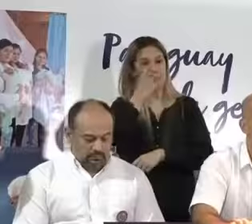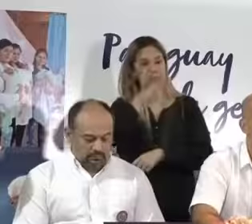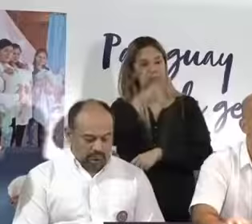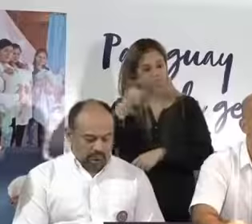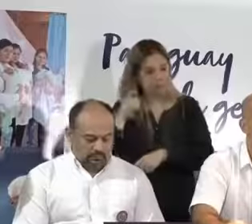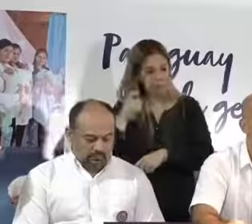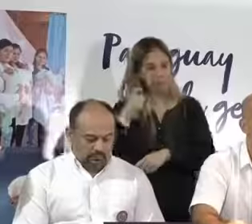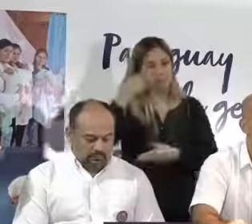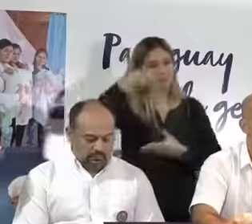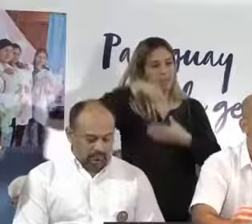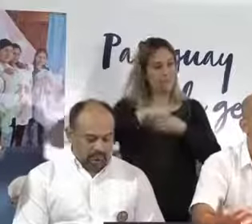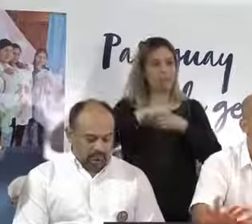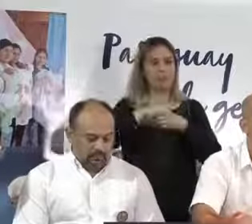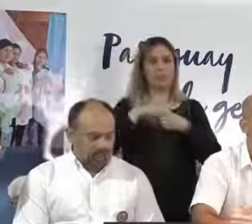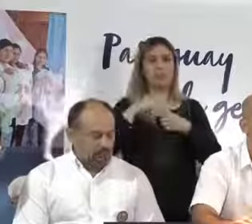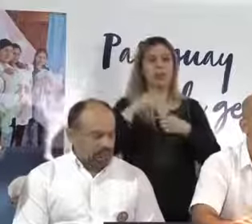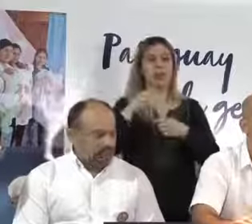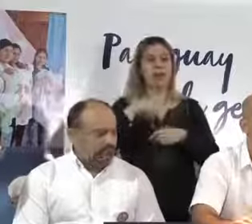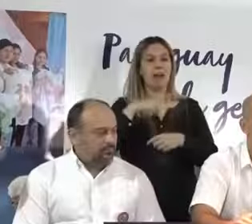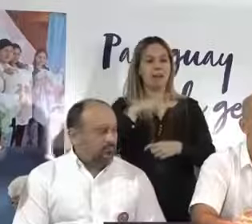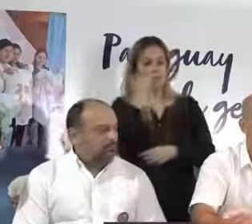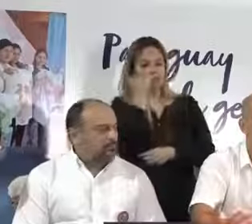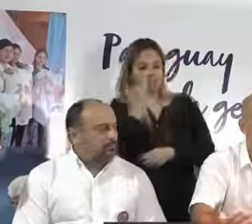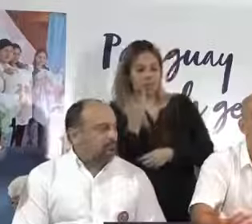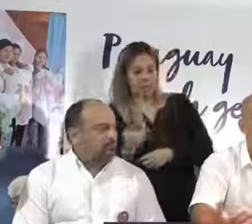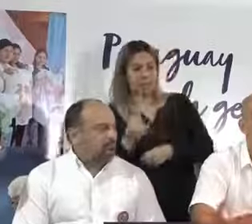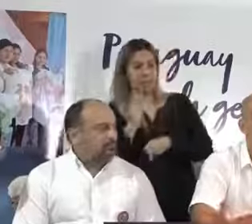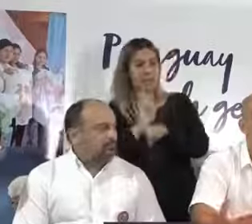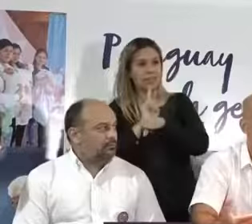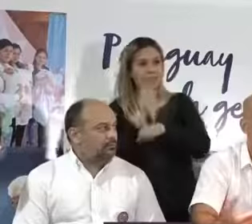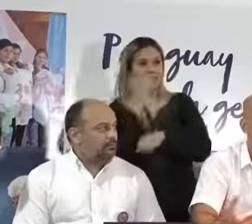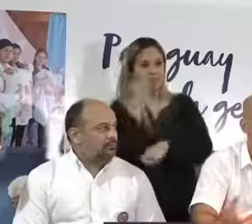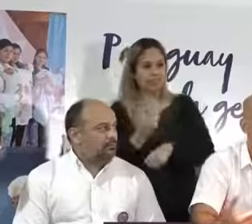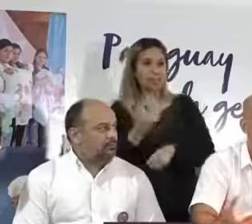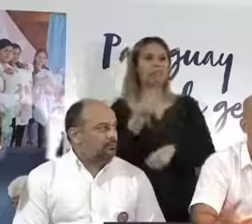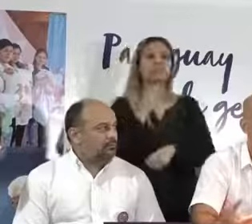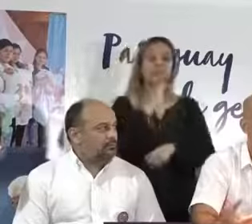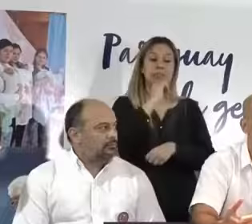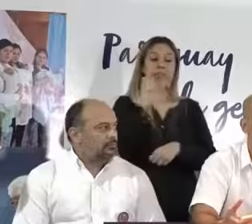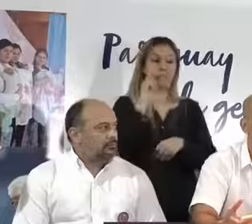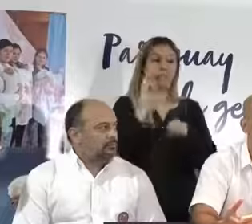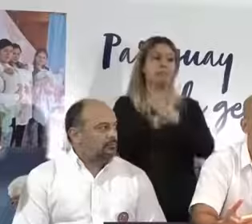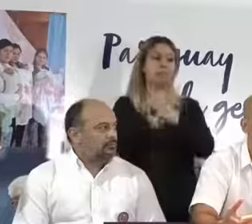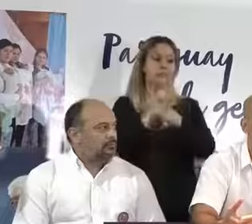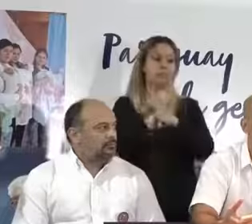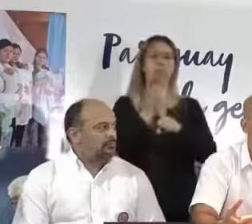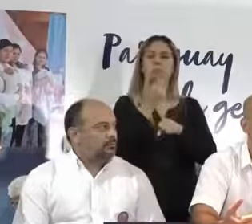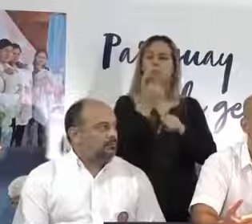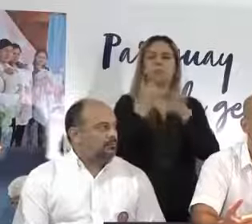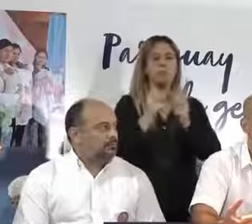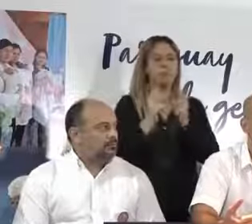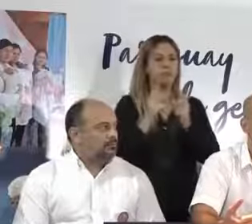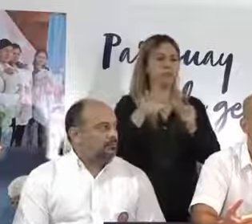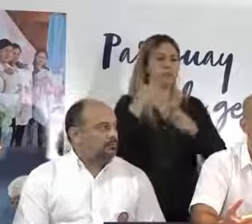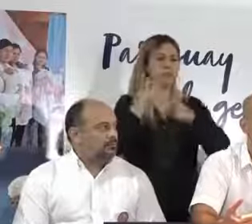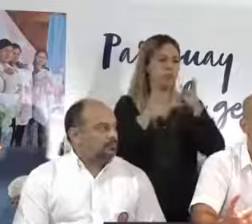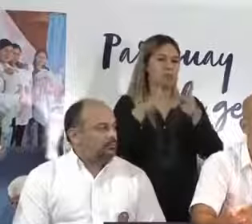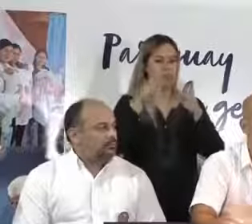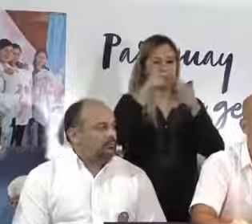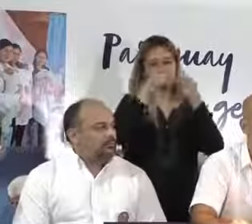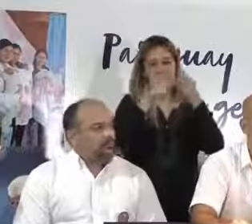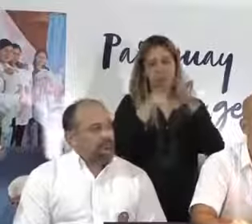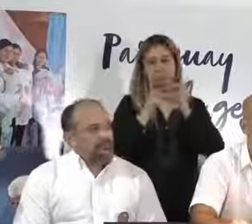disminuir las defensas de las personas, sí hay que tomar precauciones, pero son las mismas que hemos mencionado,